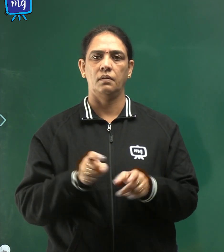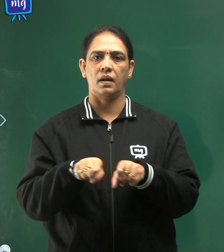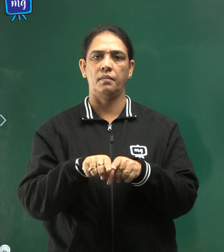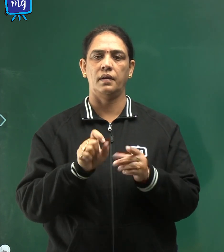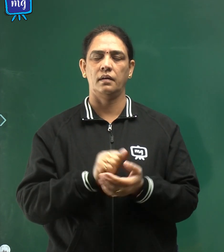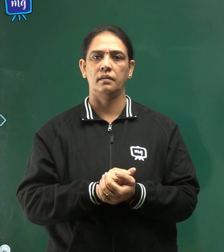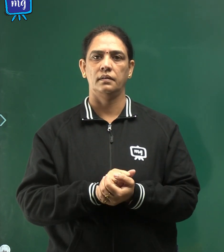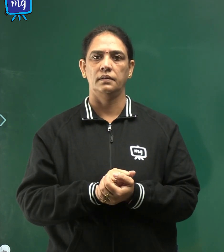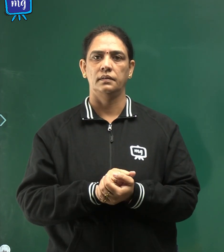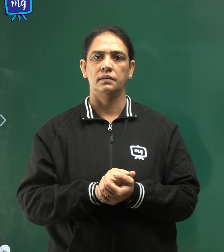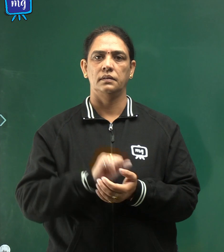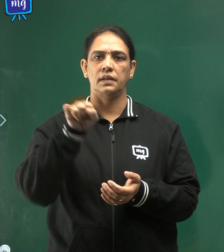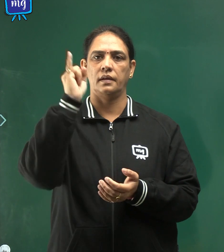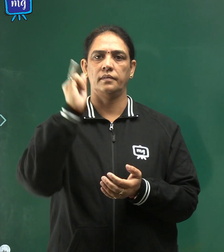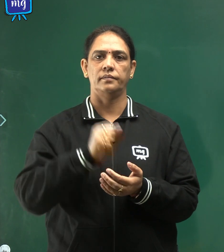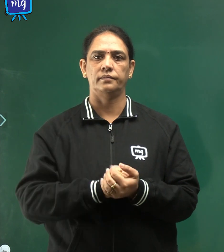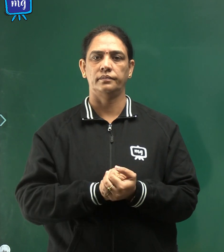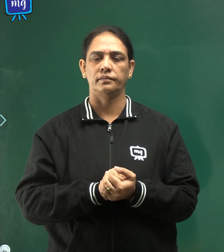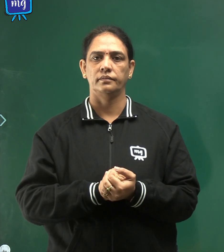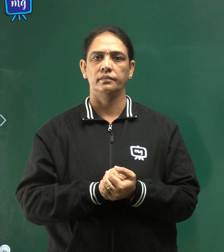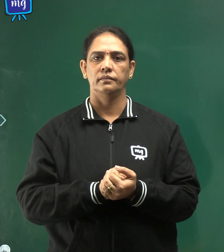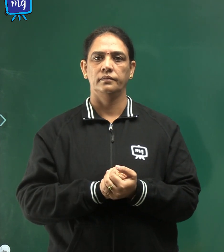बराबर 6।